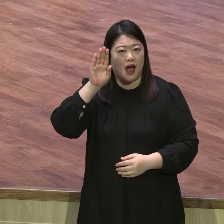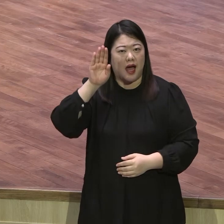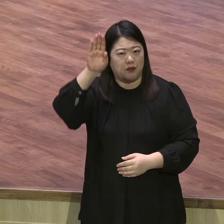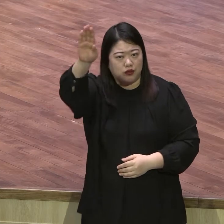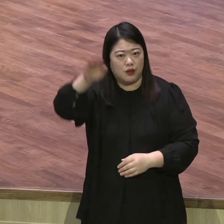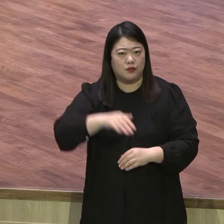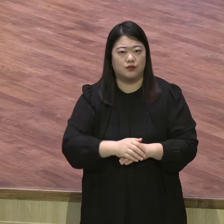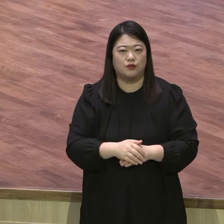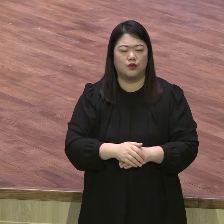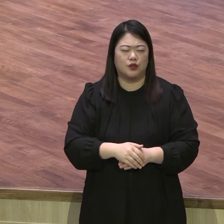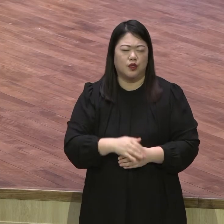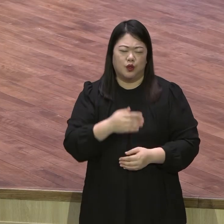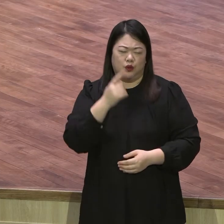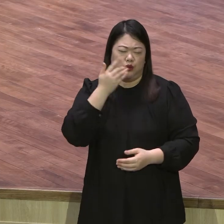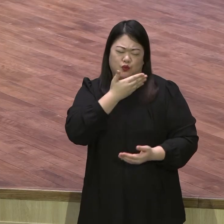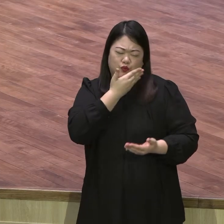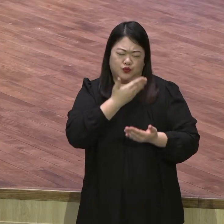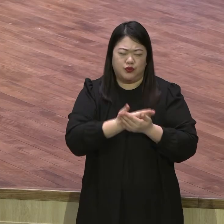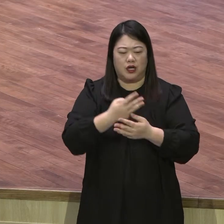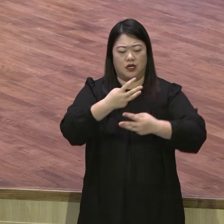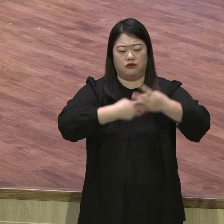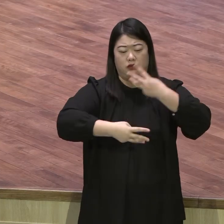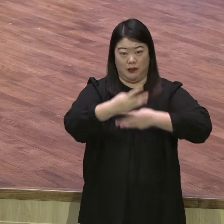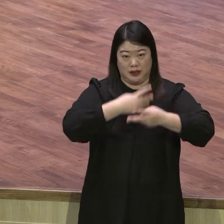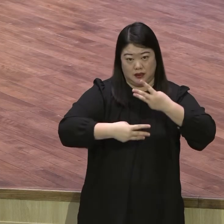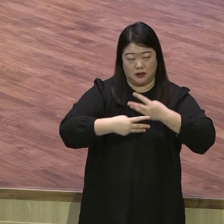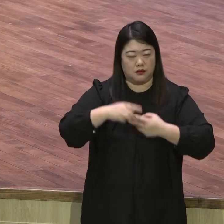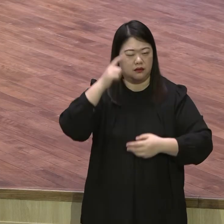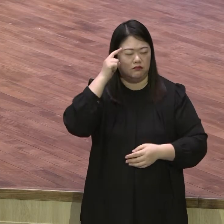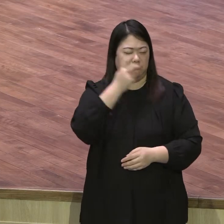시대적인 인물 엘리트 우리 렘넌트 나올 거예요.